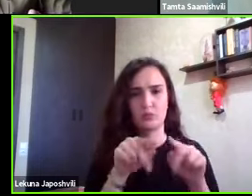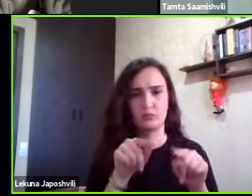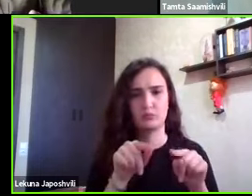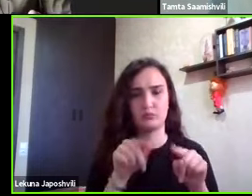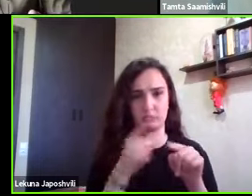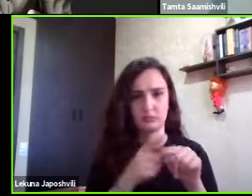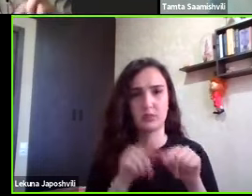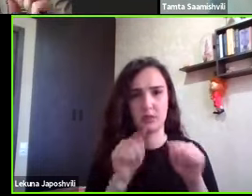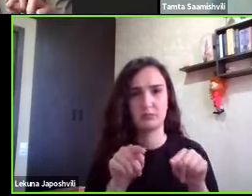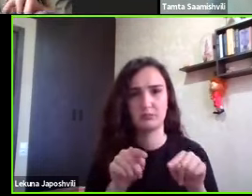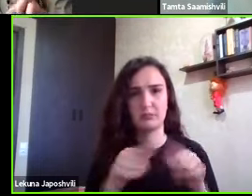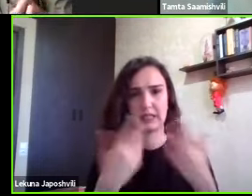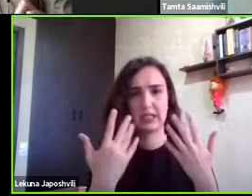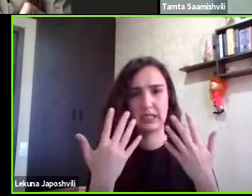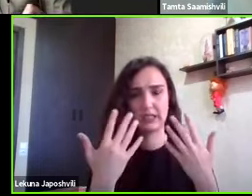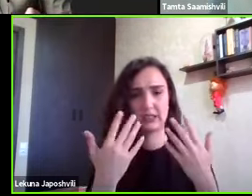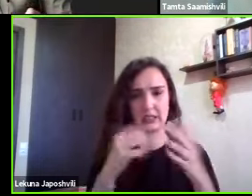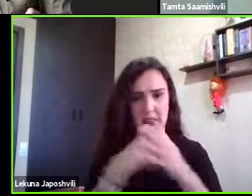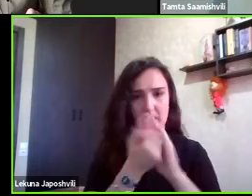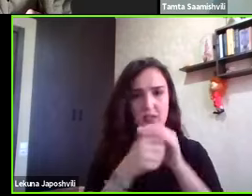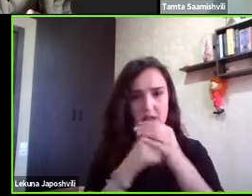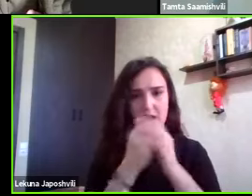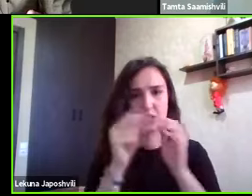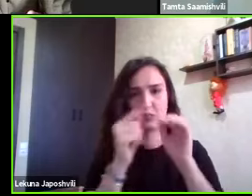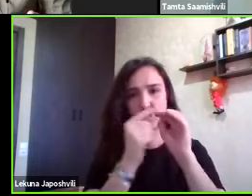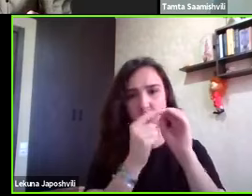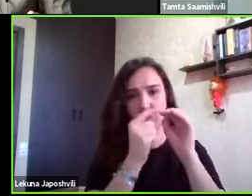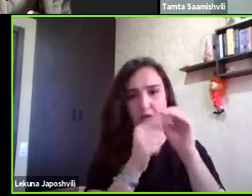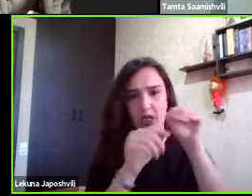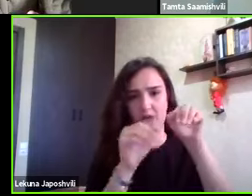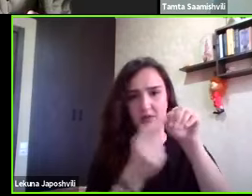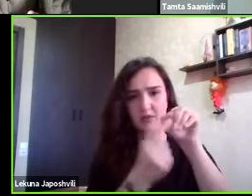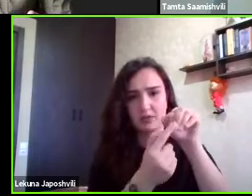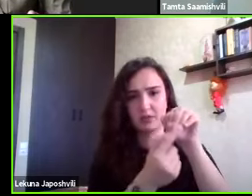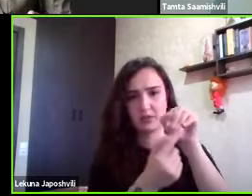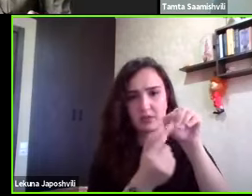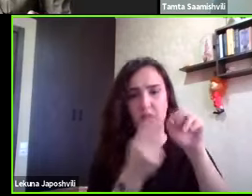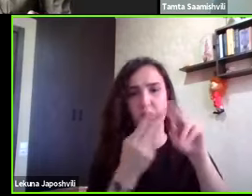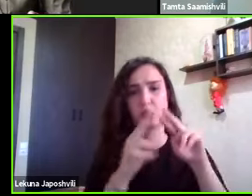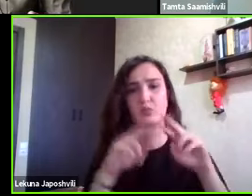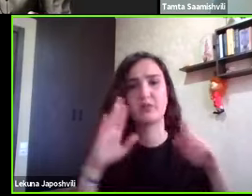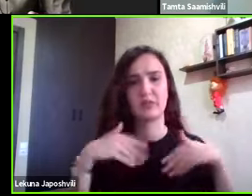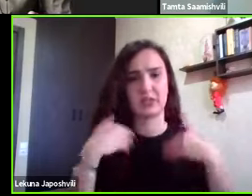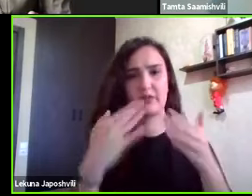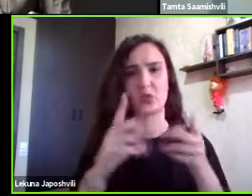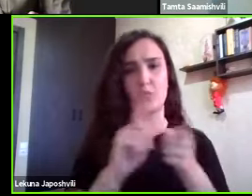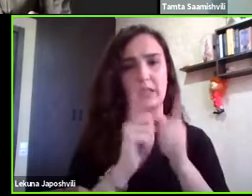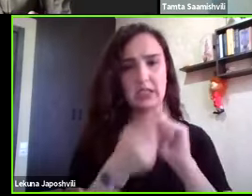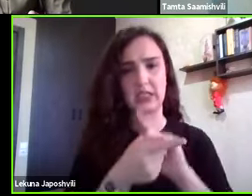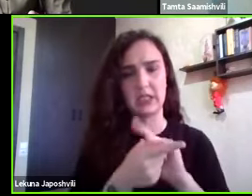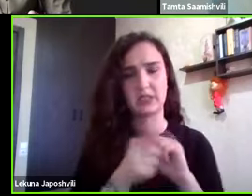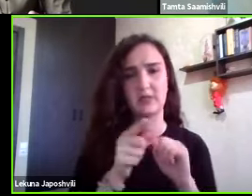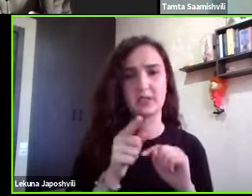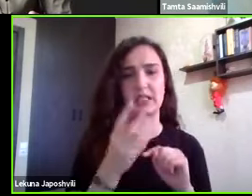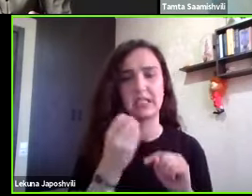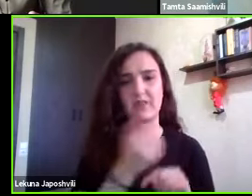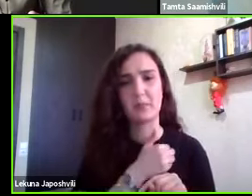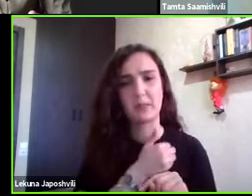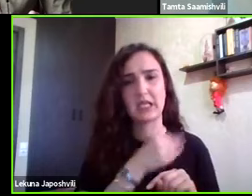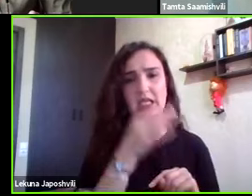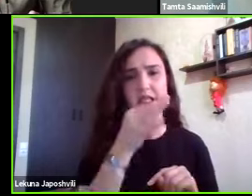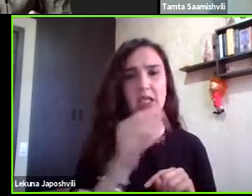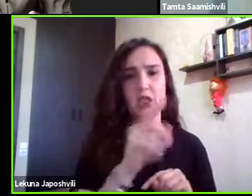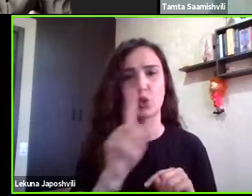ამ ხელისა დაბანას და ფრჩხილებს და ამიტომ თავაზობთ ასეთ ალტერნატივას. კიდე მინდა გითხრათ,